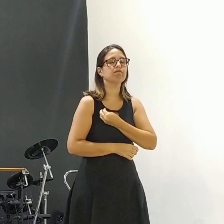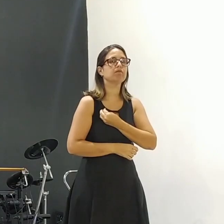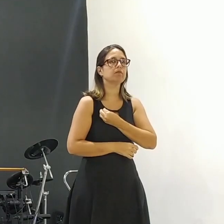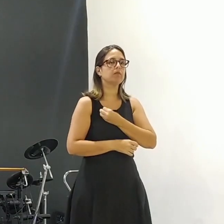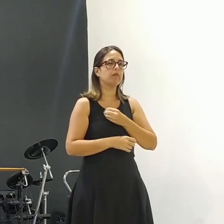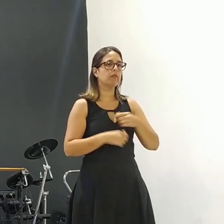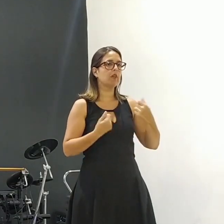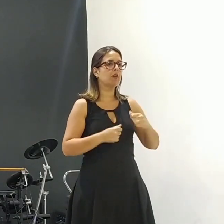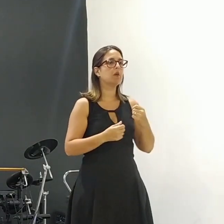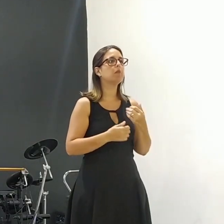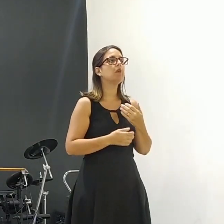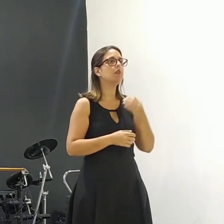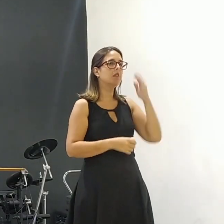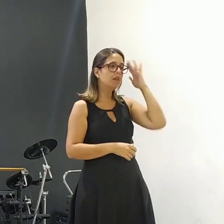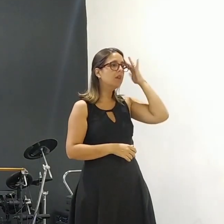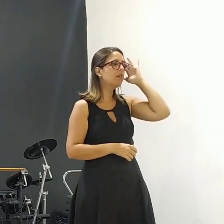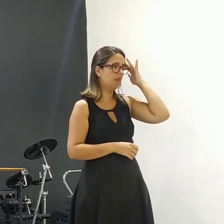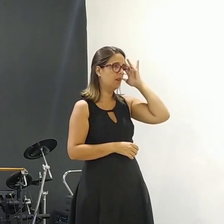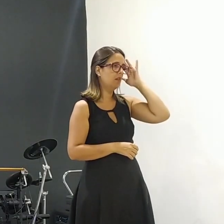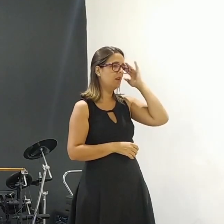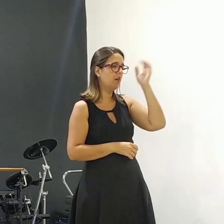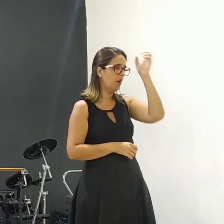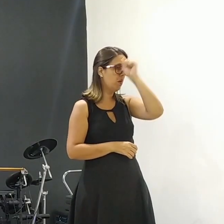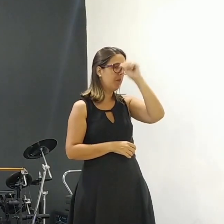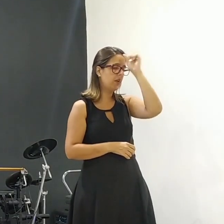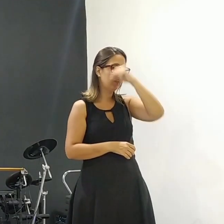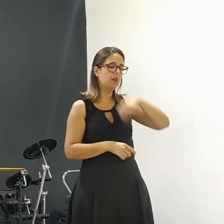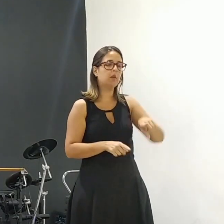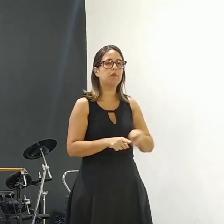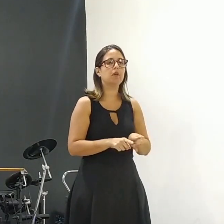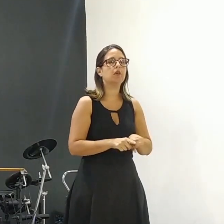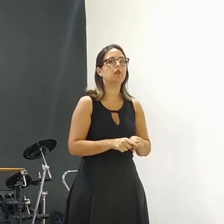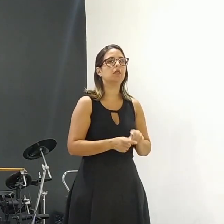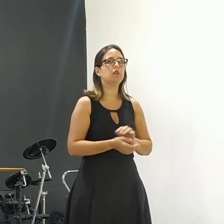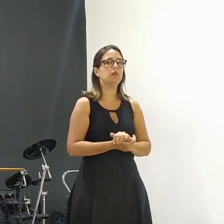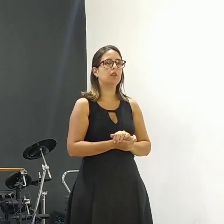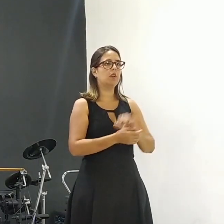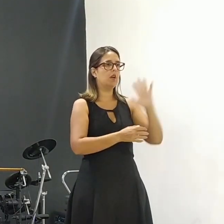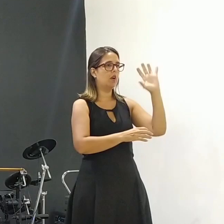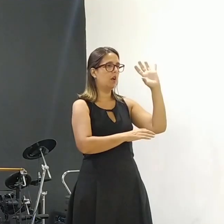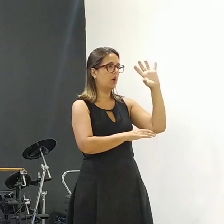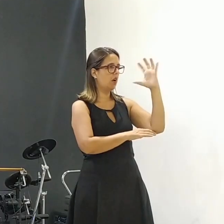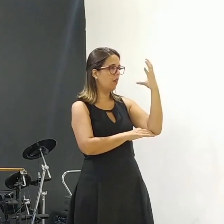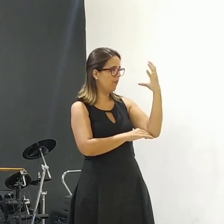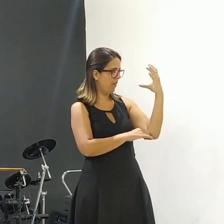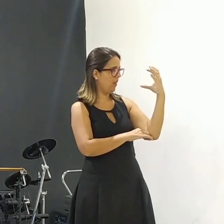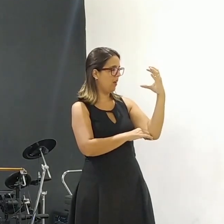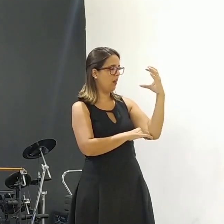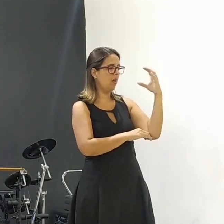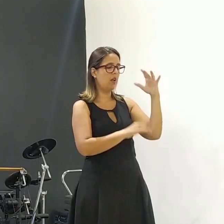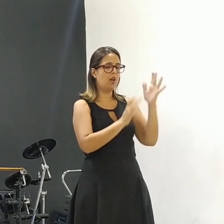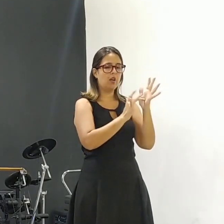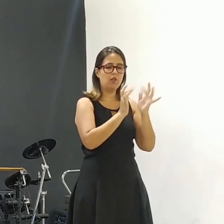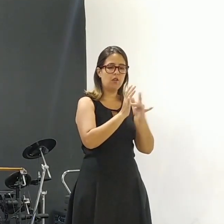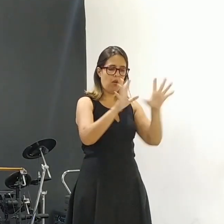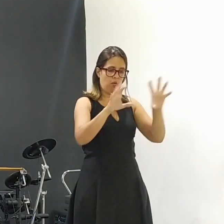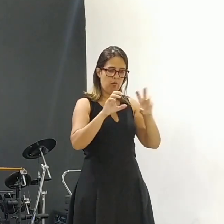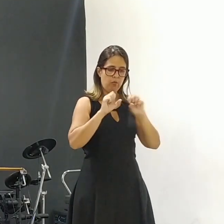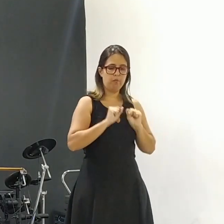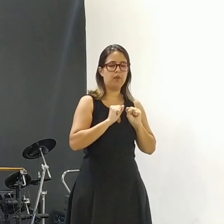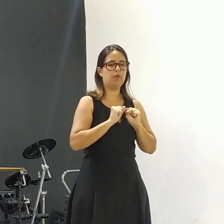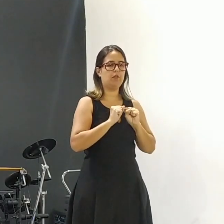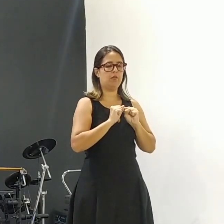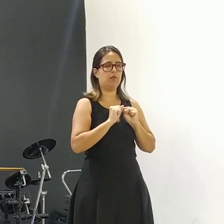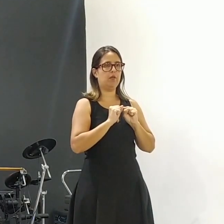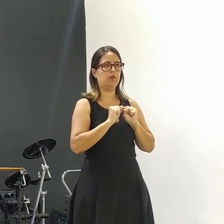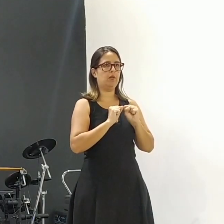que a gente compreenda isso. Nós aprendemos aqui sobre aquela figueira que Jesus amaldiçoou. Jesus viu aquela figueira